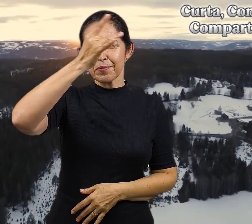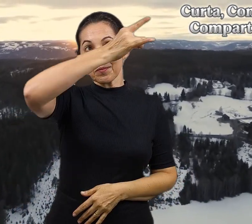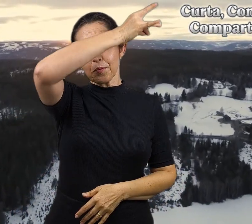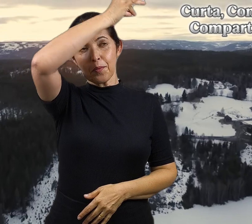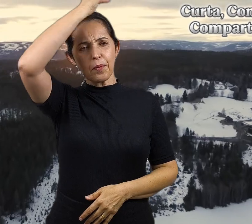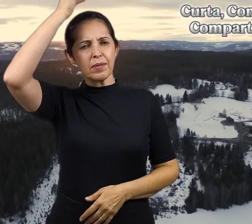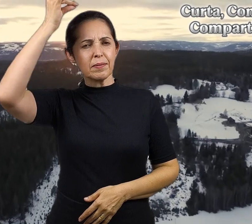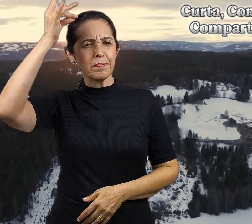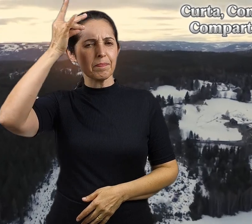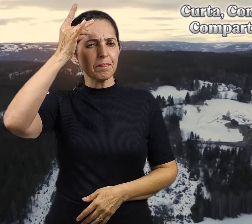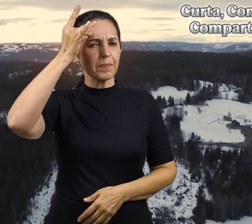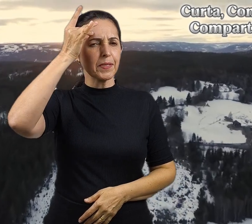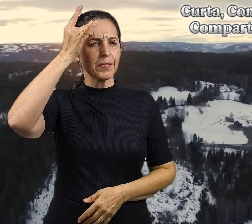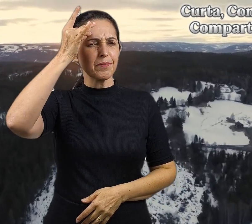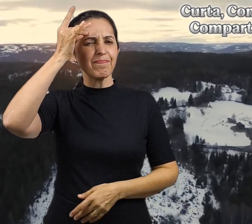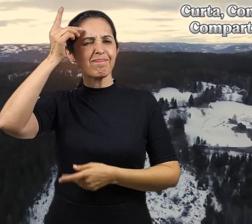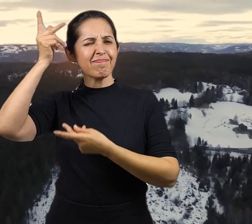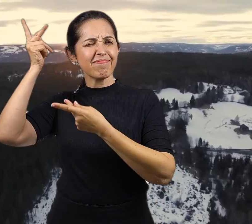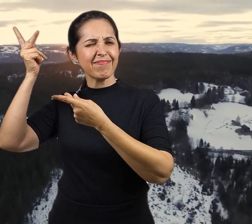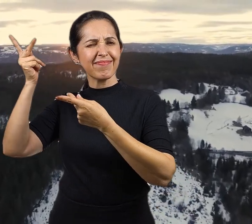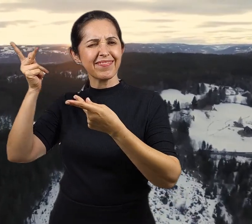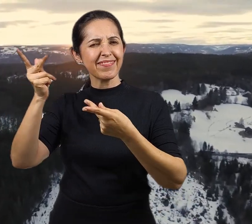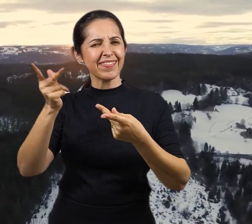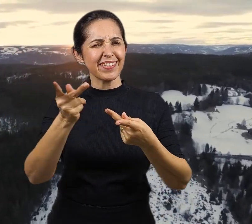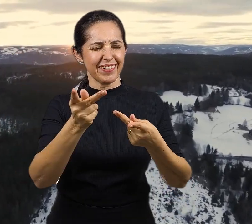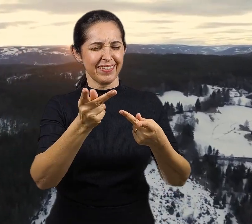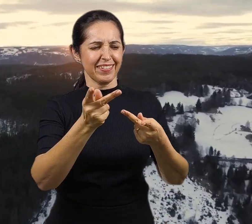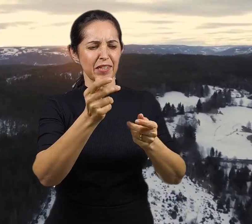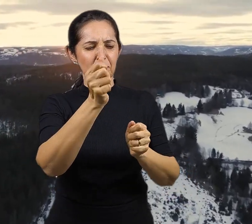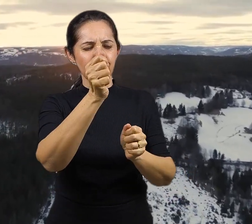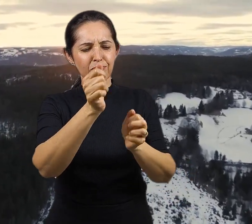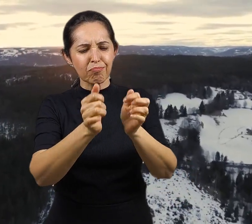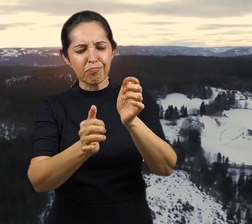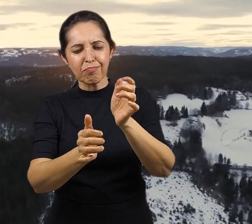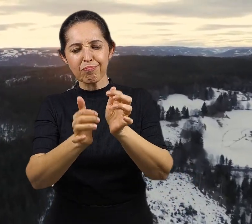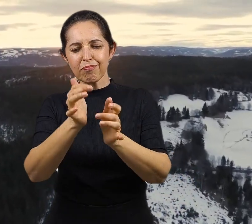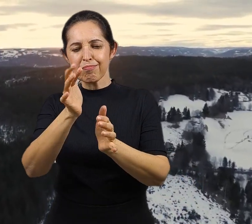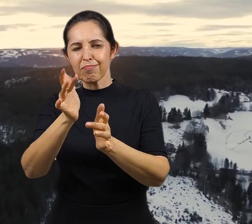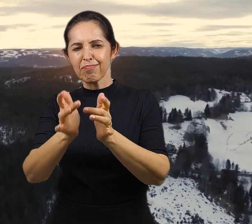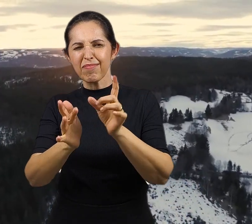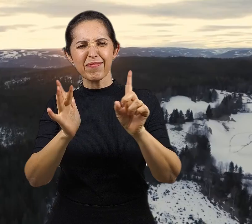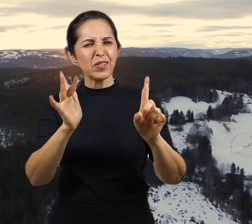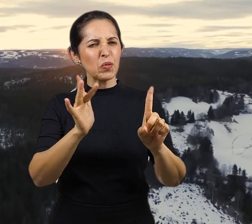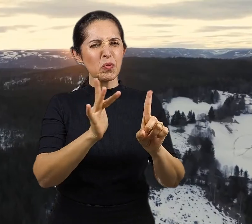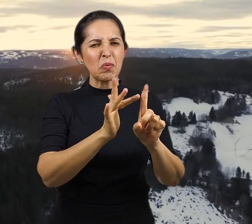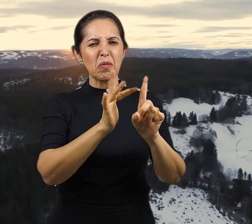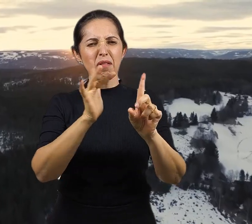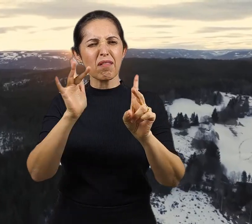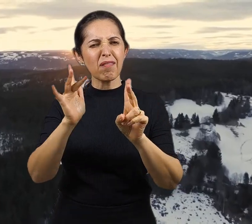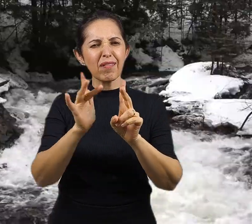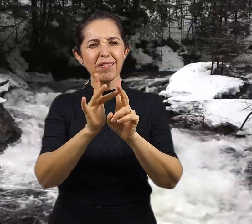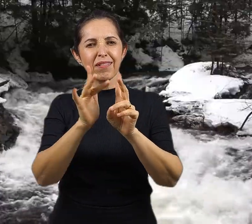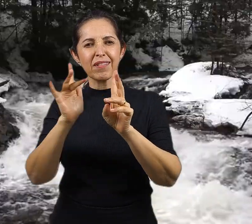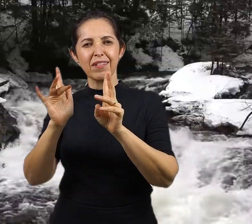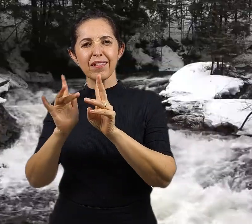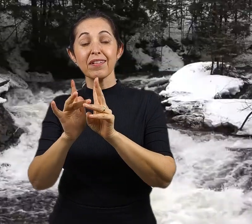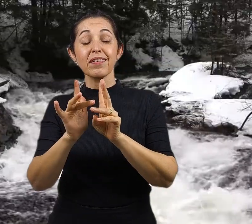coração, fazendo com que essa palavra alcance a necessidade de cada uma. Ó